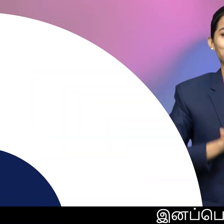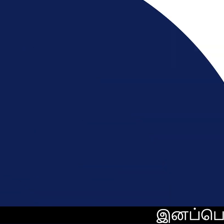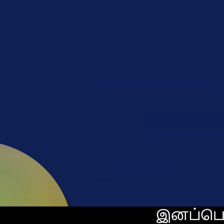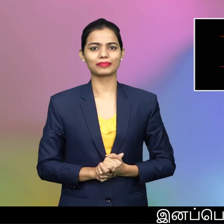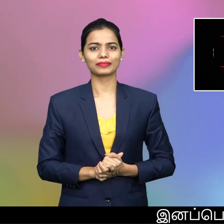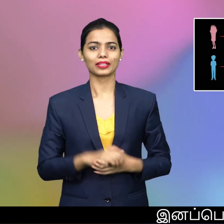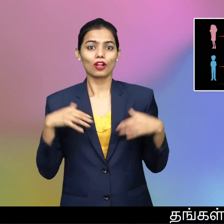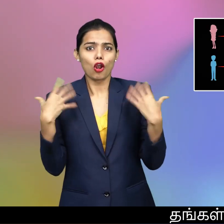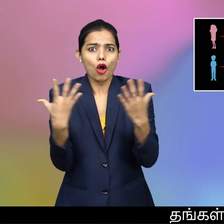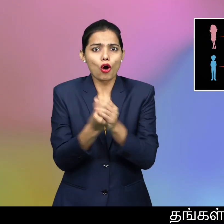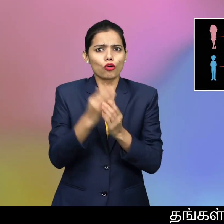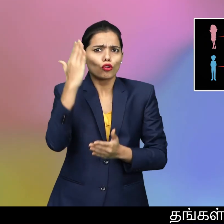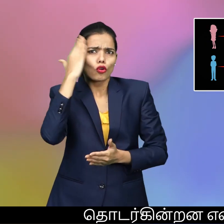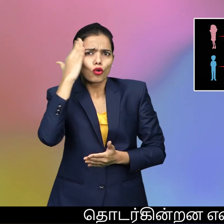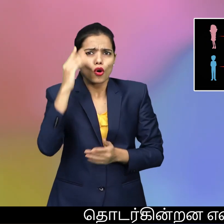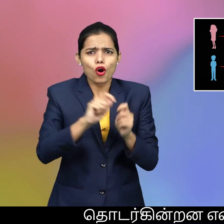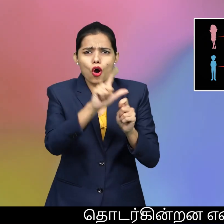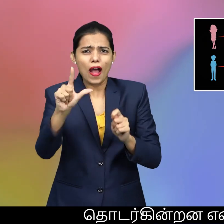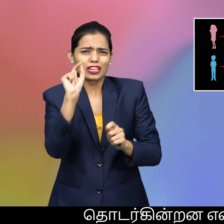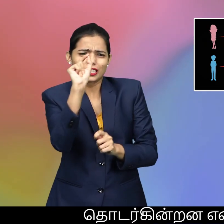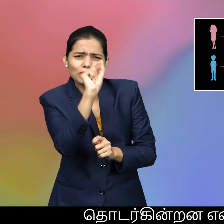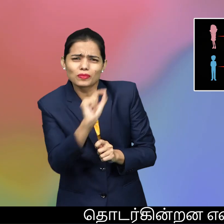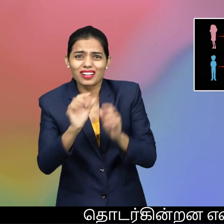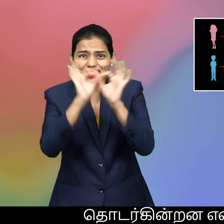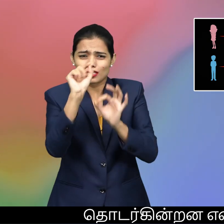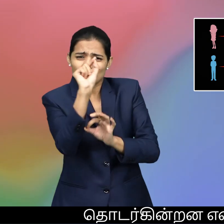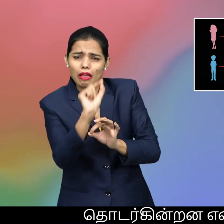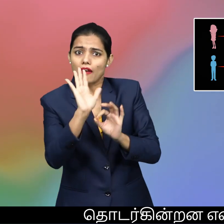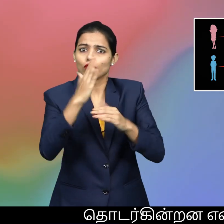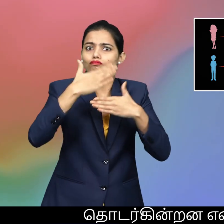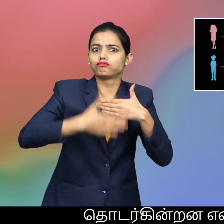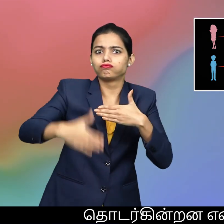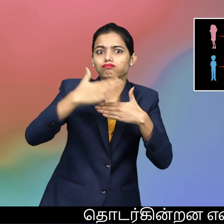இனப்பெருக்கம் மூலம் தங்கள் இனத்தை தொடர்கின்றன என்பதை நாம் அறிவோம்.